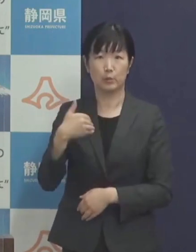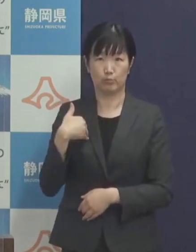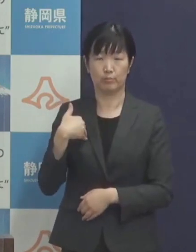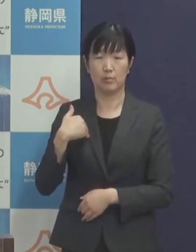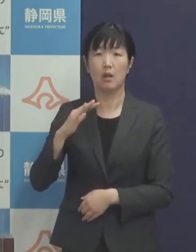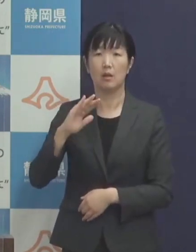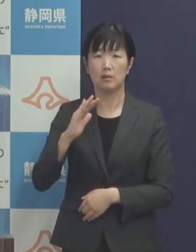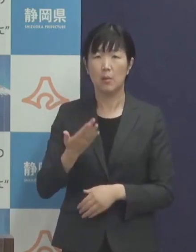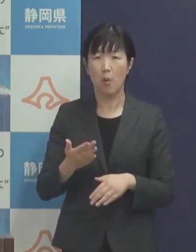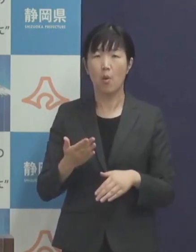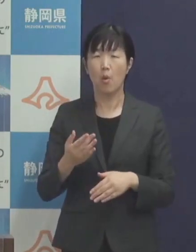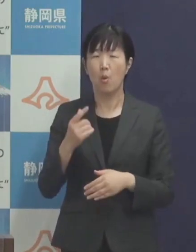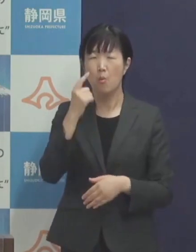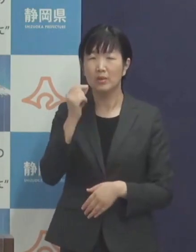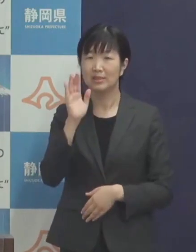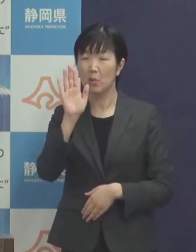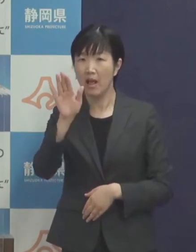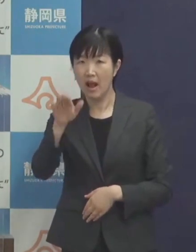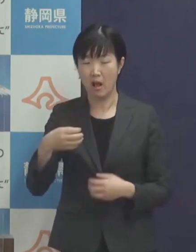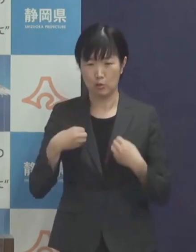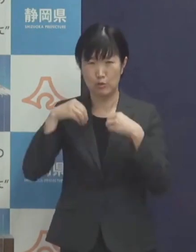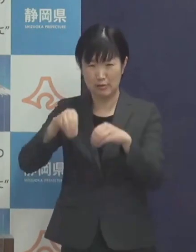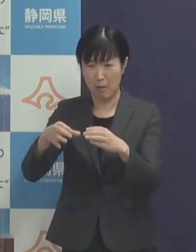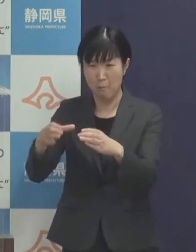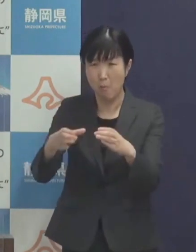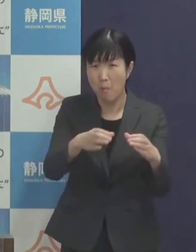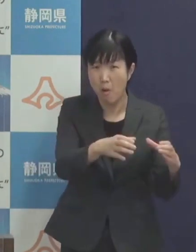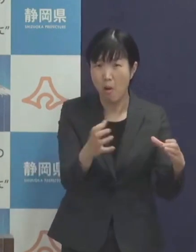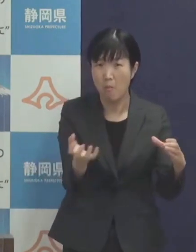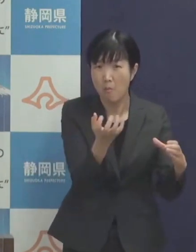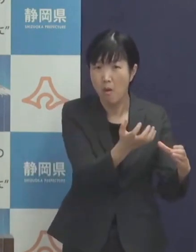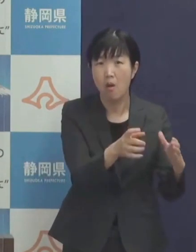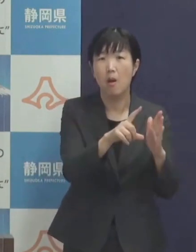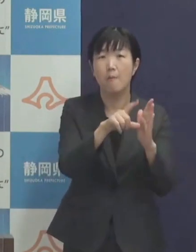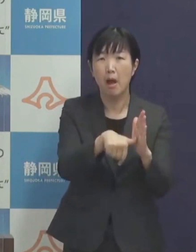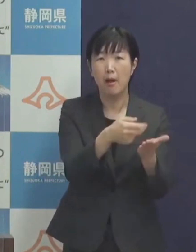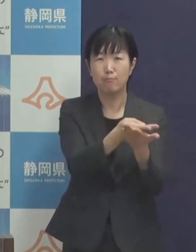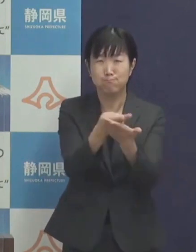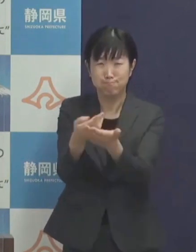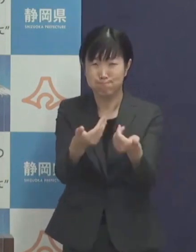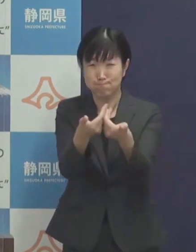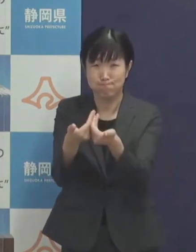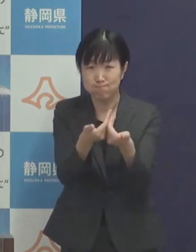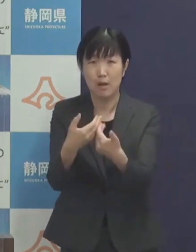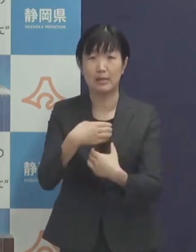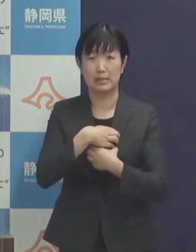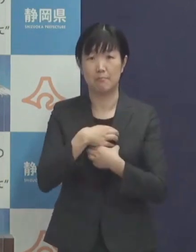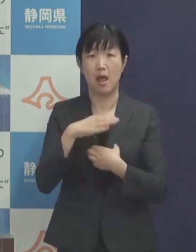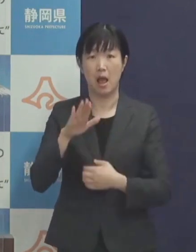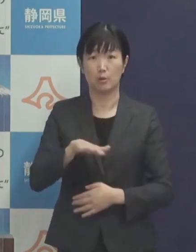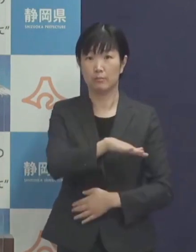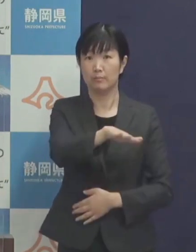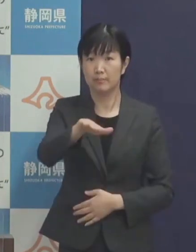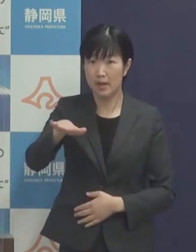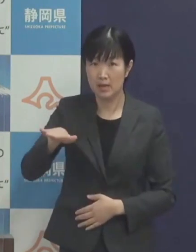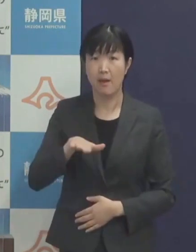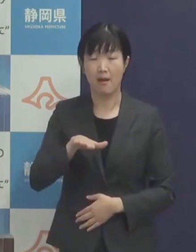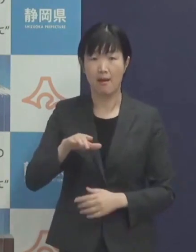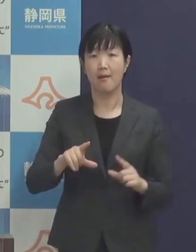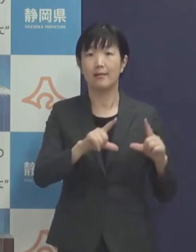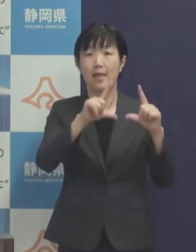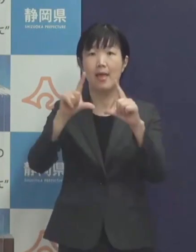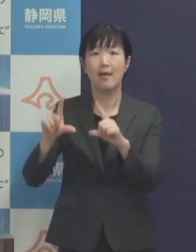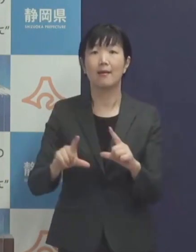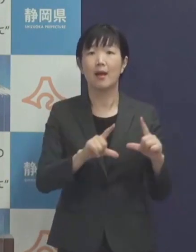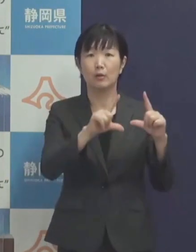数のクラスターが同時に発生しますと病床等が逼迫する可能性もあります。県民の皆様におかれましては、生活環境のあ